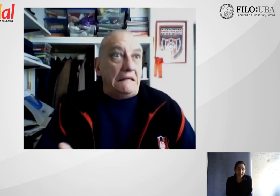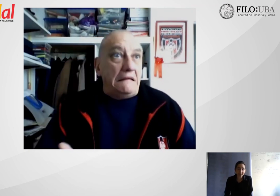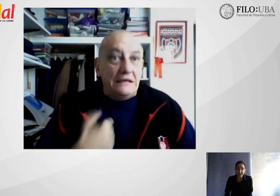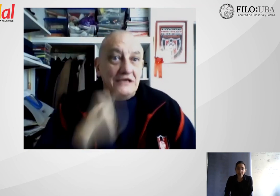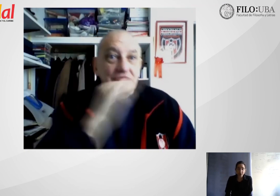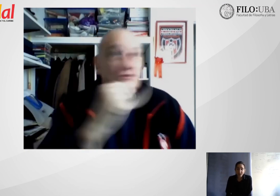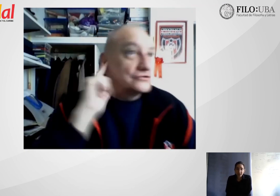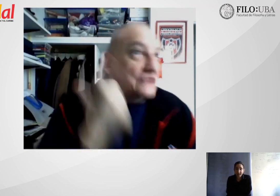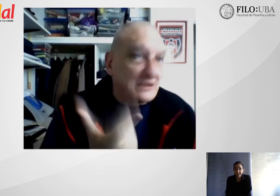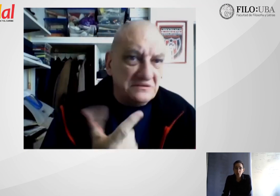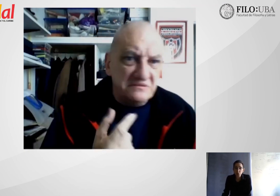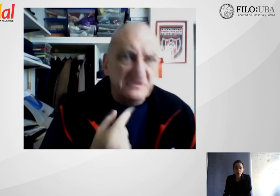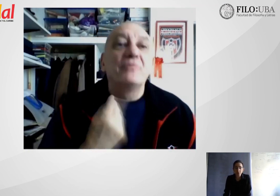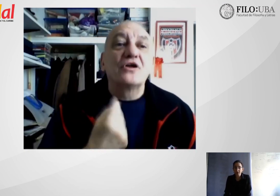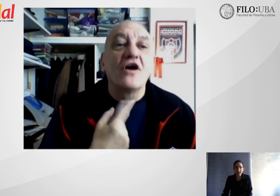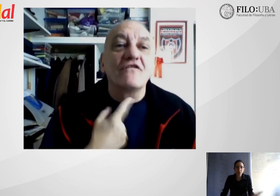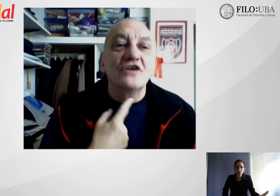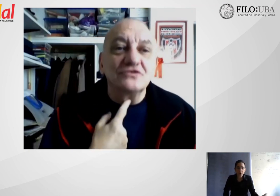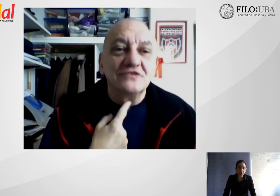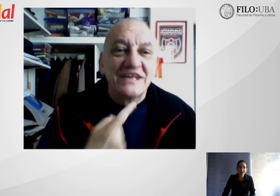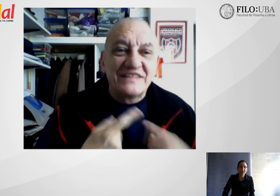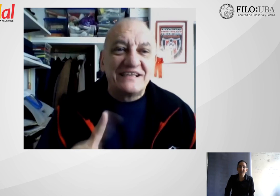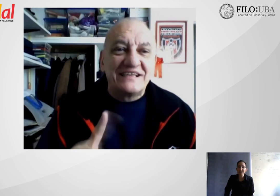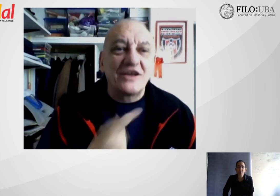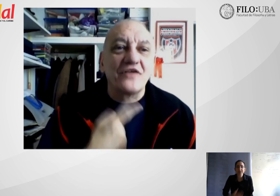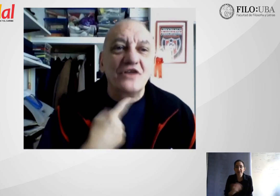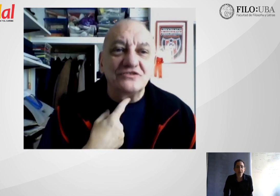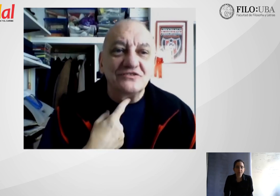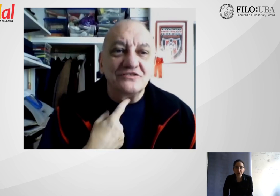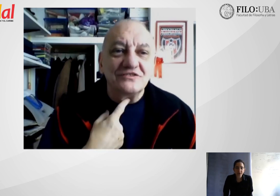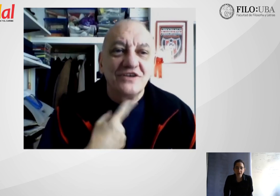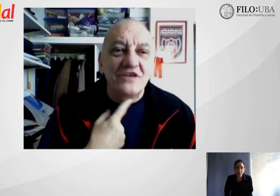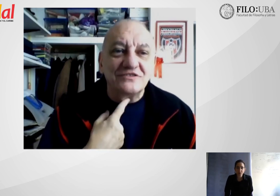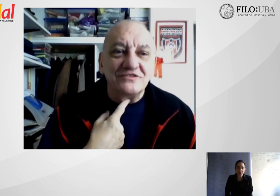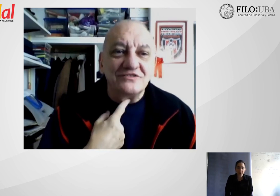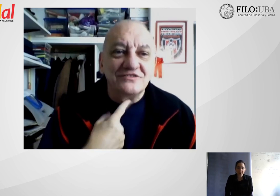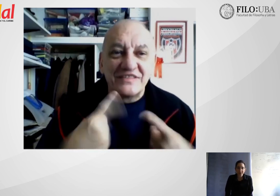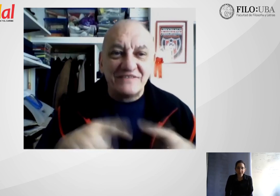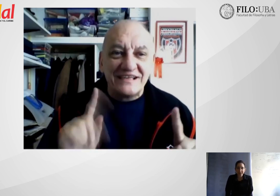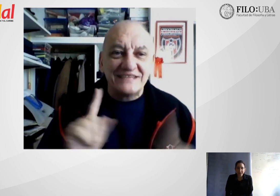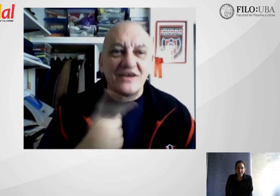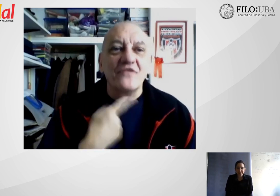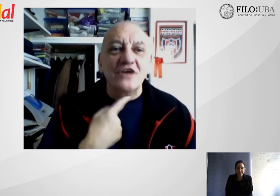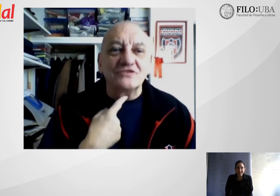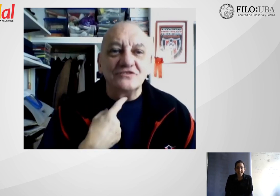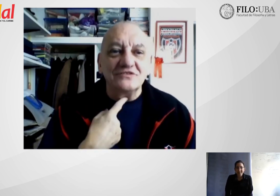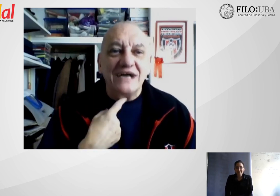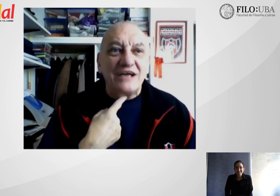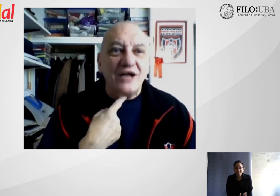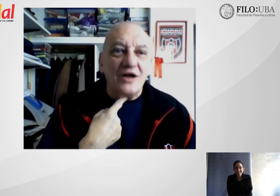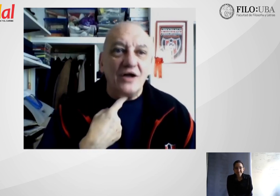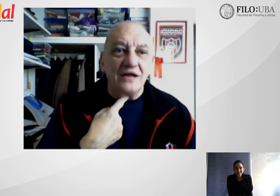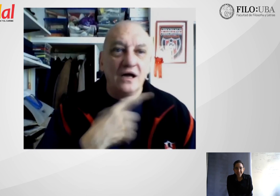sorda y ponen esta cara que estoy poniendo, una cara de susto, como, ay, un sordo, ¿qué hago? ¿Qué le digo? Empiezan a hablar más fuerte con la voz.